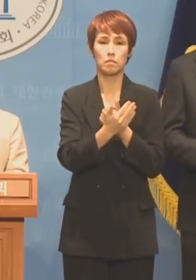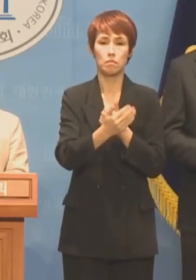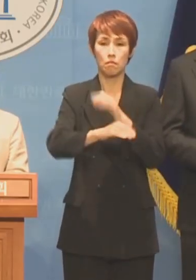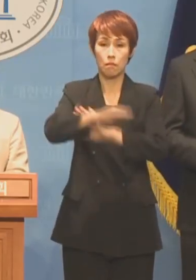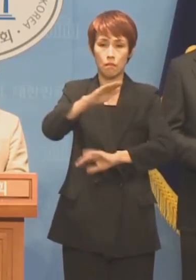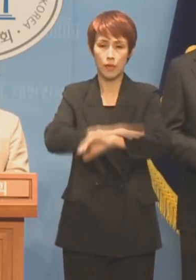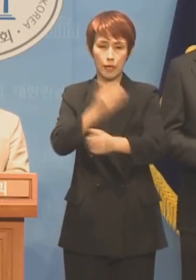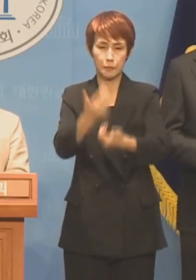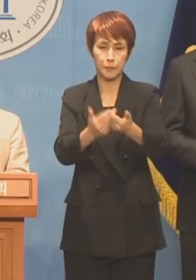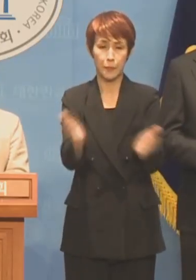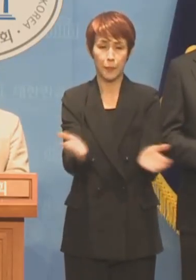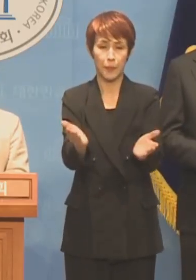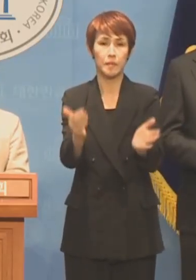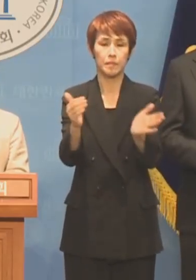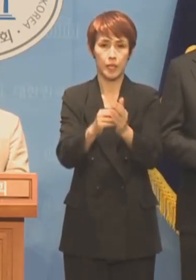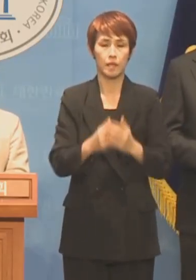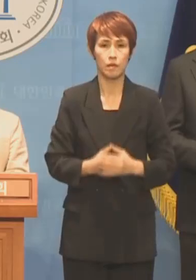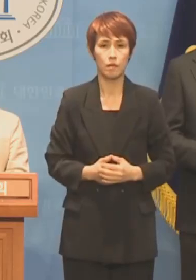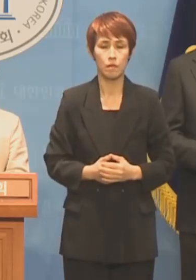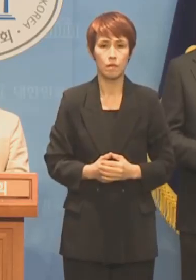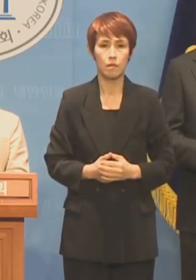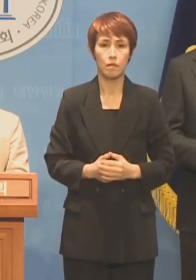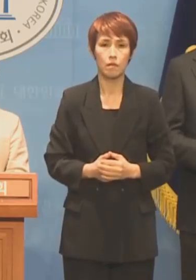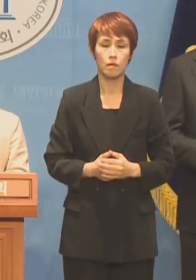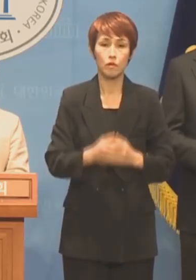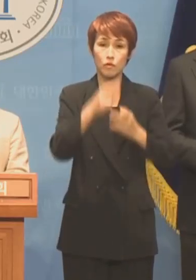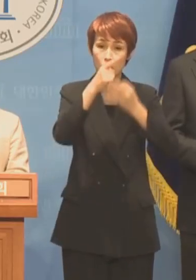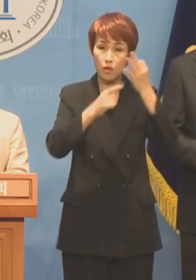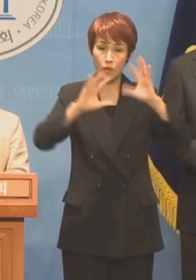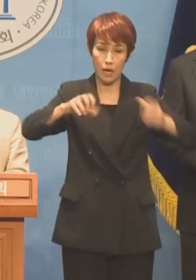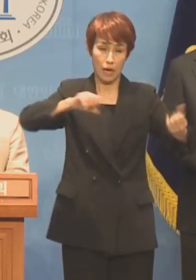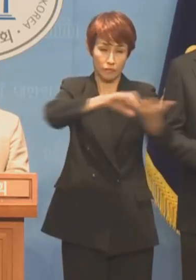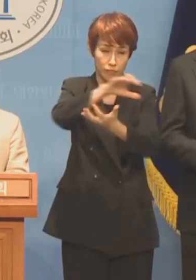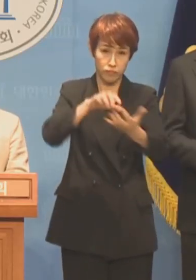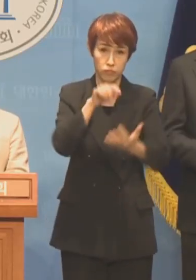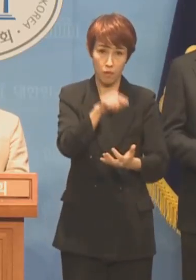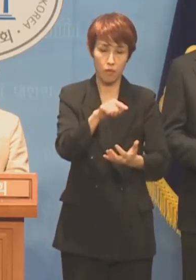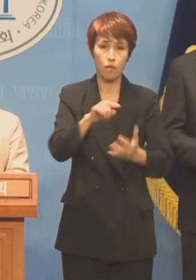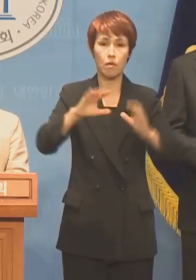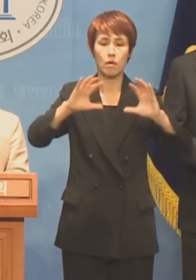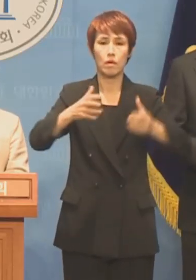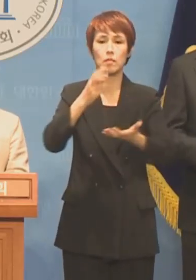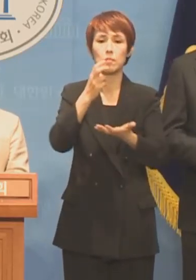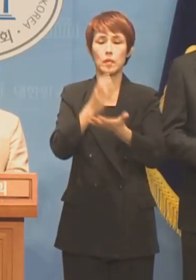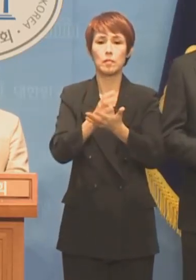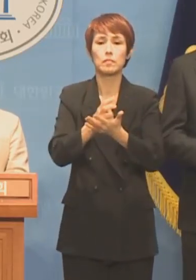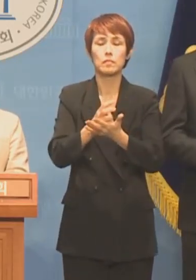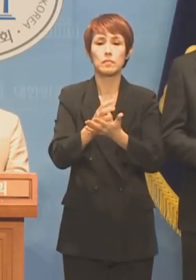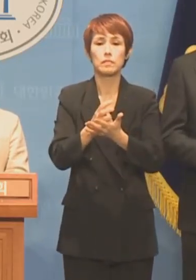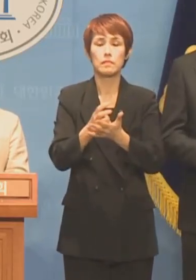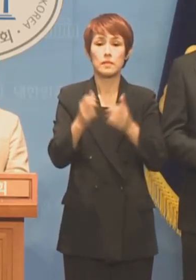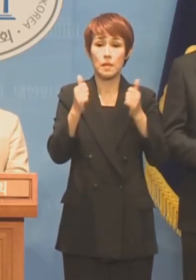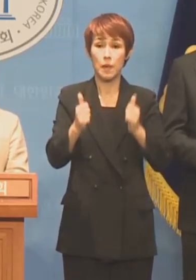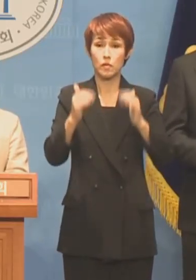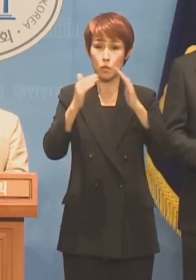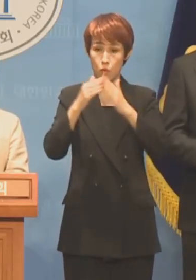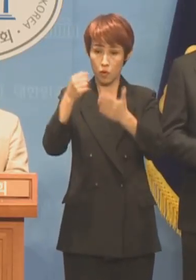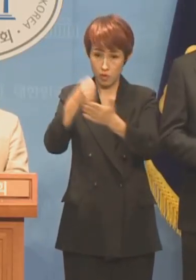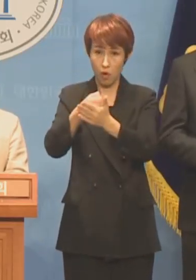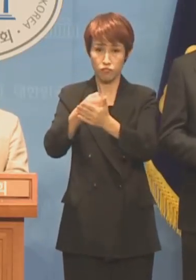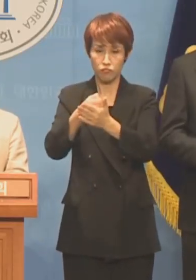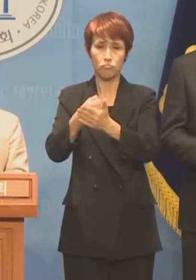획책했습니다. 윤석열 내란은 헌법재판소 결정으로 끝납니다.